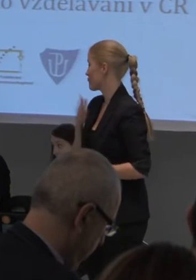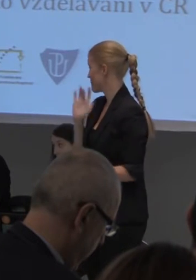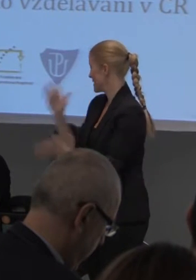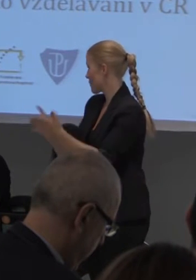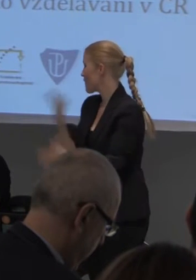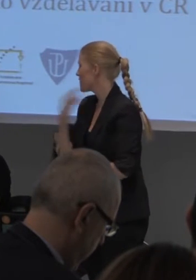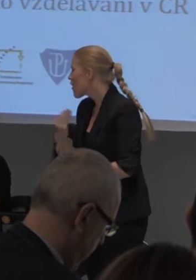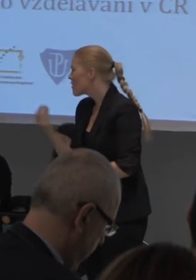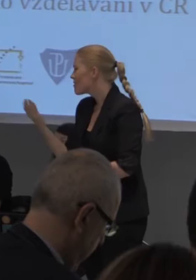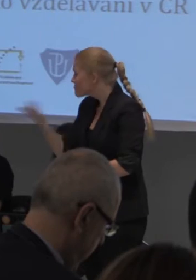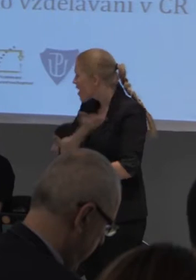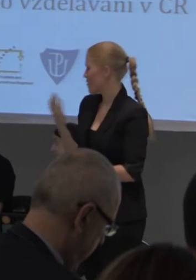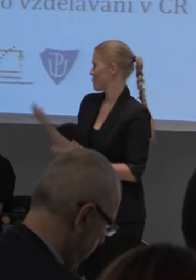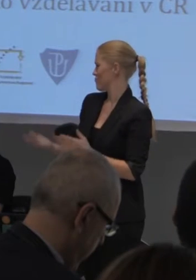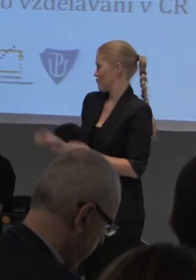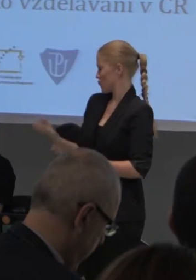výhodné.